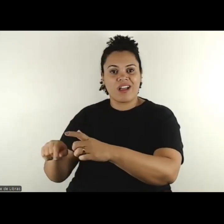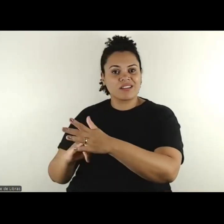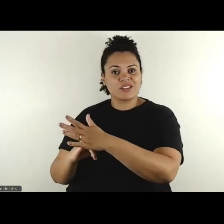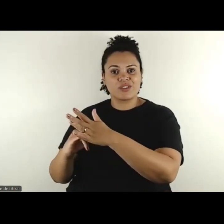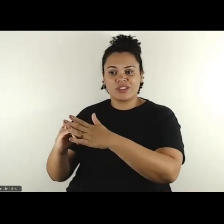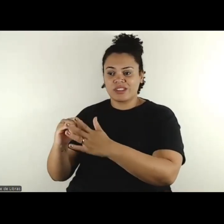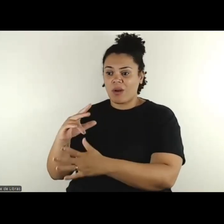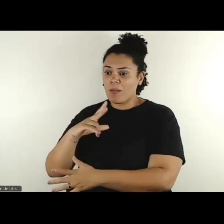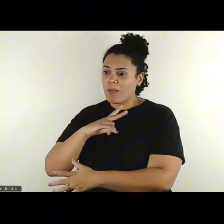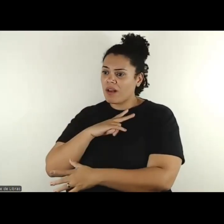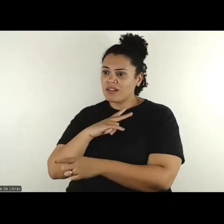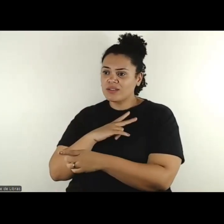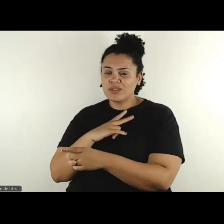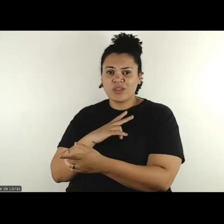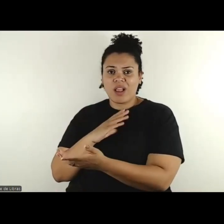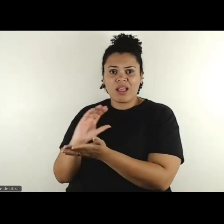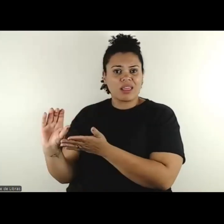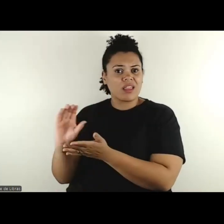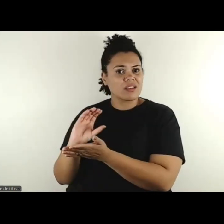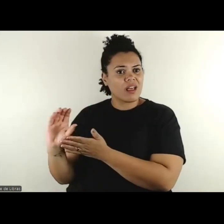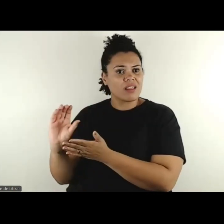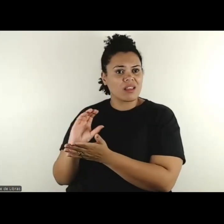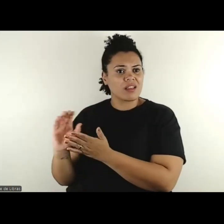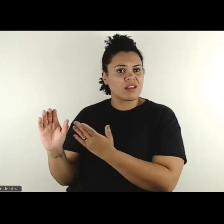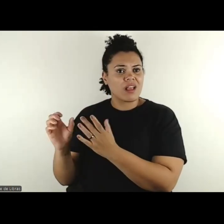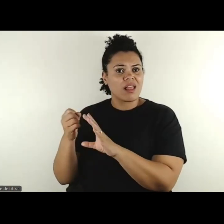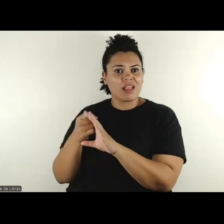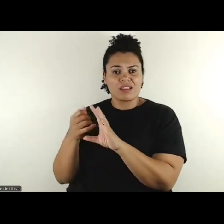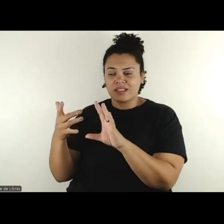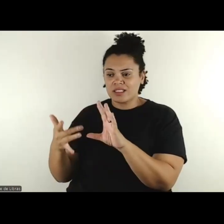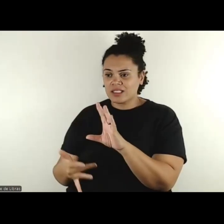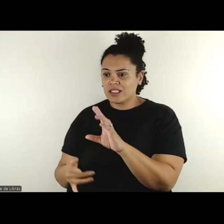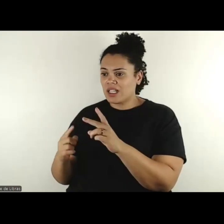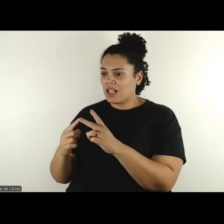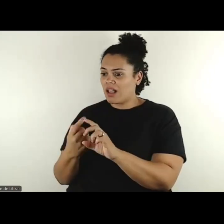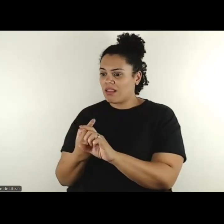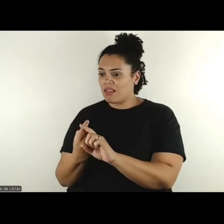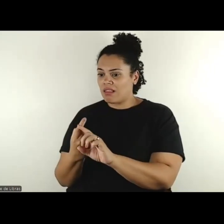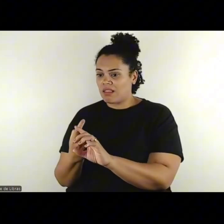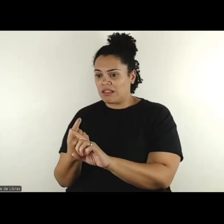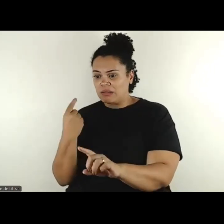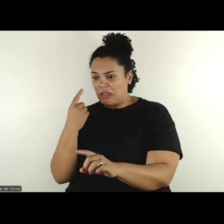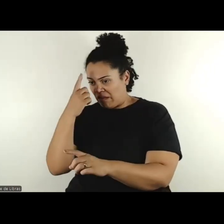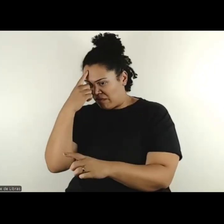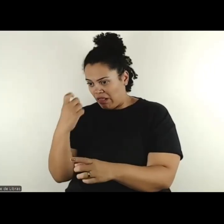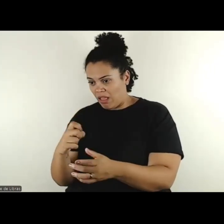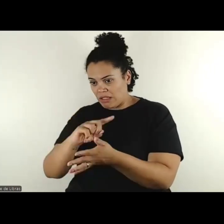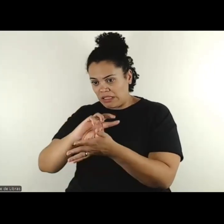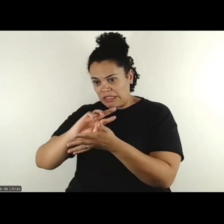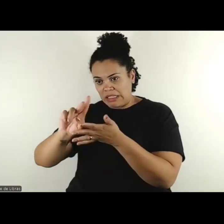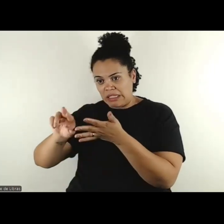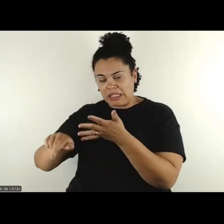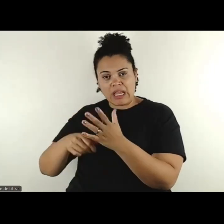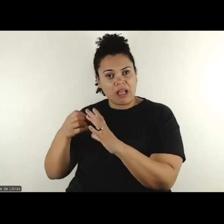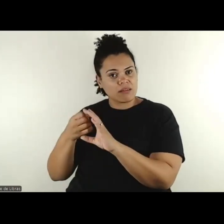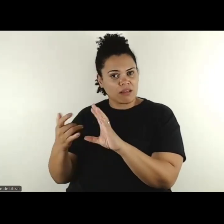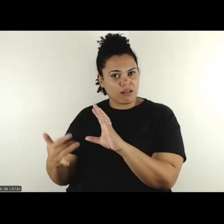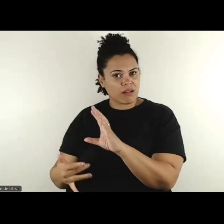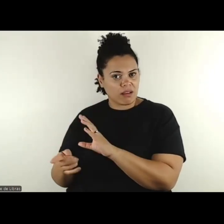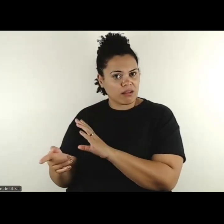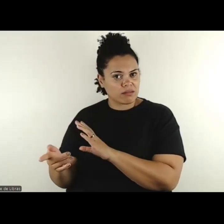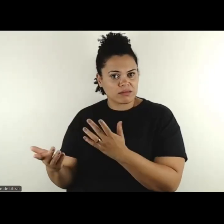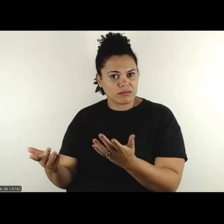são privadas, com todo esse caráter asilar, segregador, violento e etc. Entendeu? Então, assim,